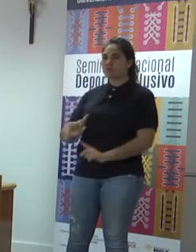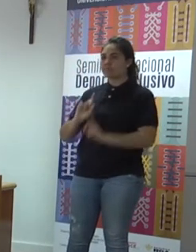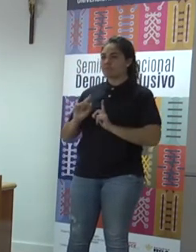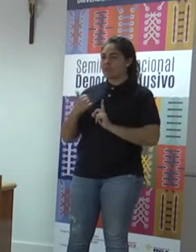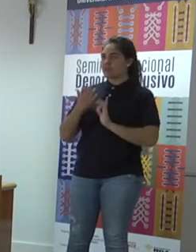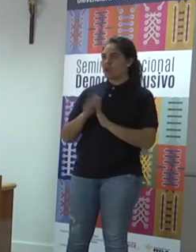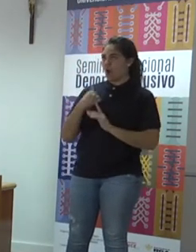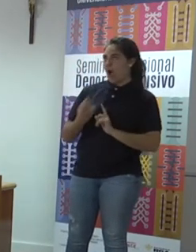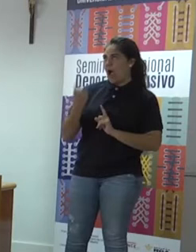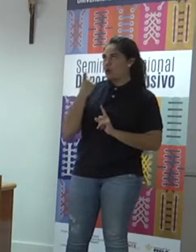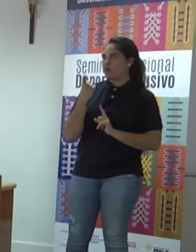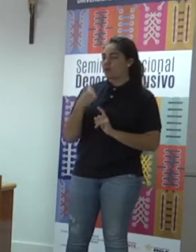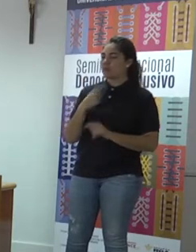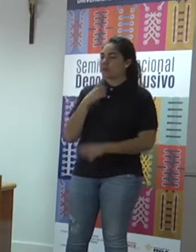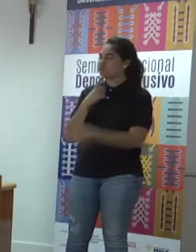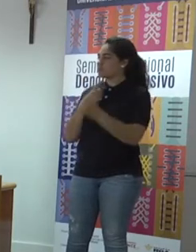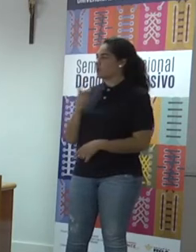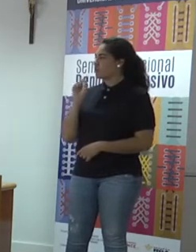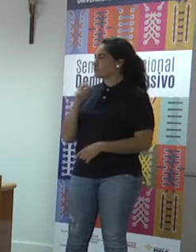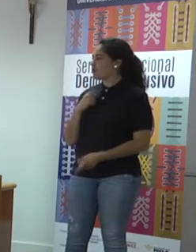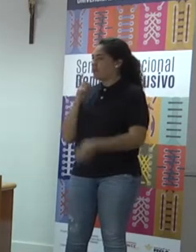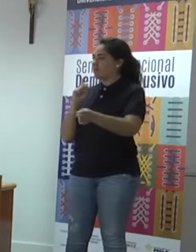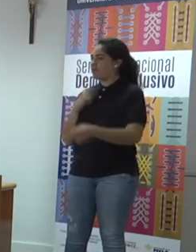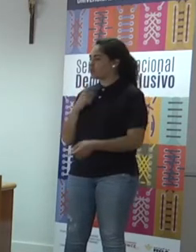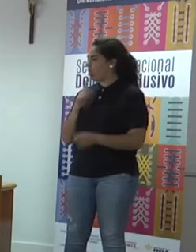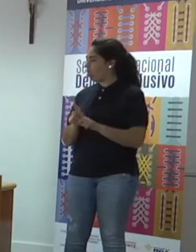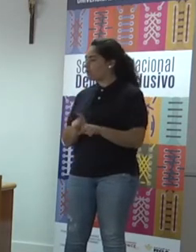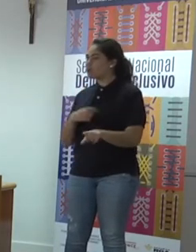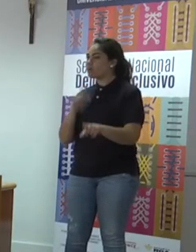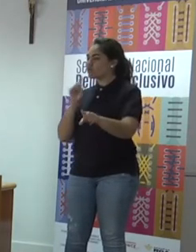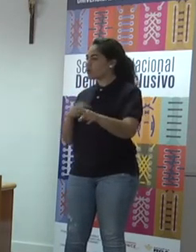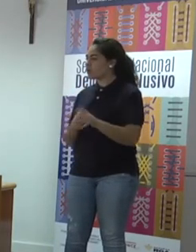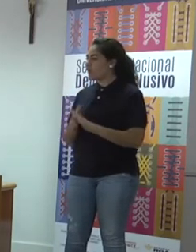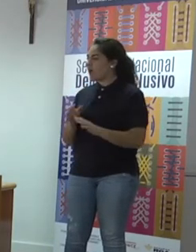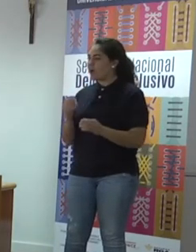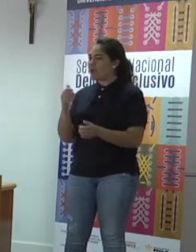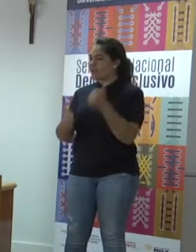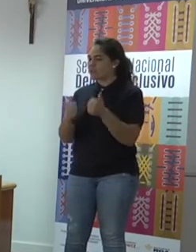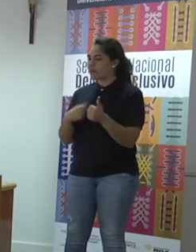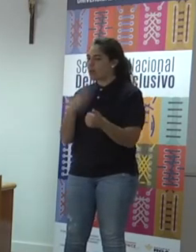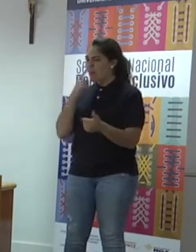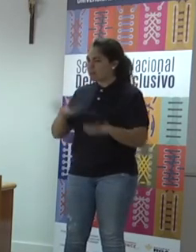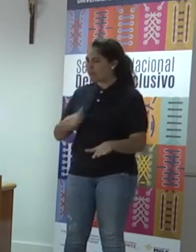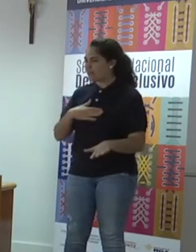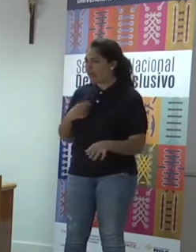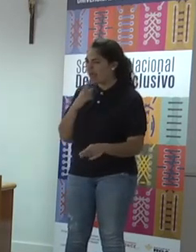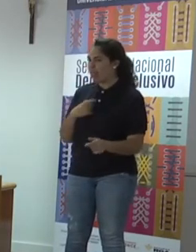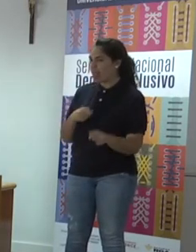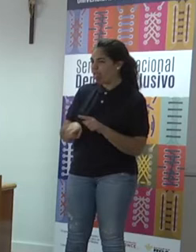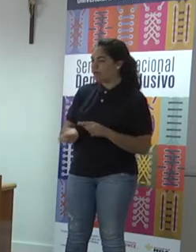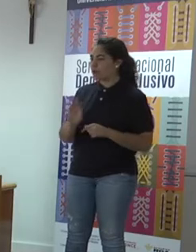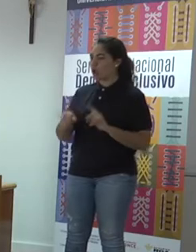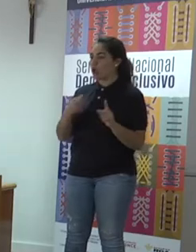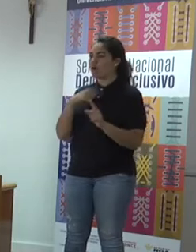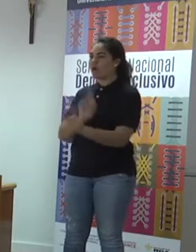alumno, siempre dices, joder, ese profesor, es que no hace más que no sé qué, es que los exámenes lo hace para pillar, es que no sé cuánto, ¿no? Y luego cuando te pones en el otro lado